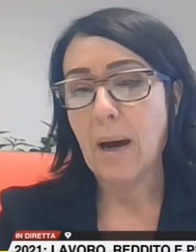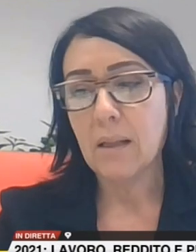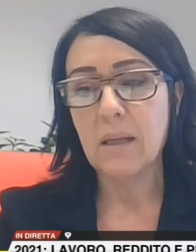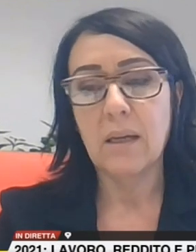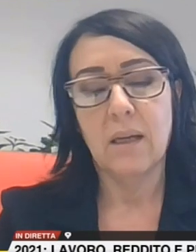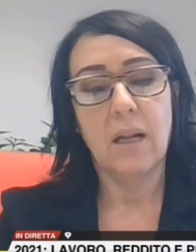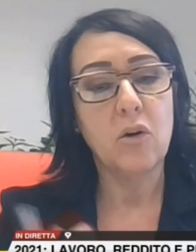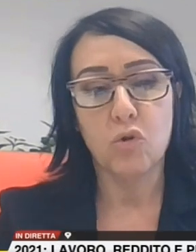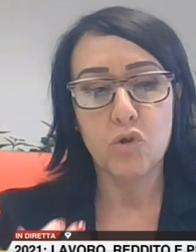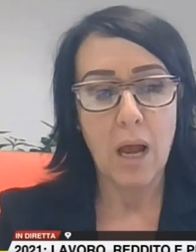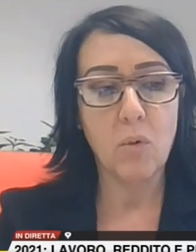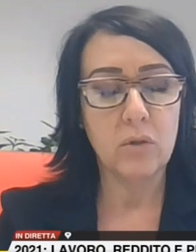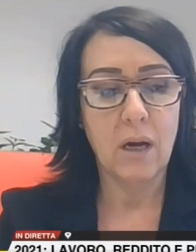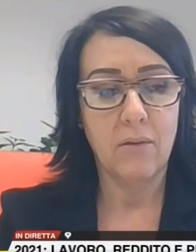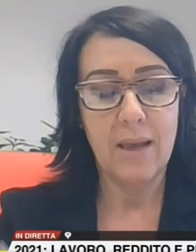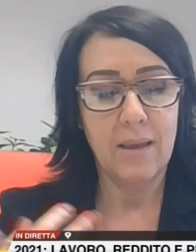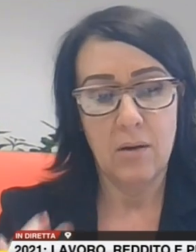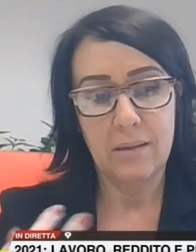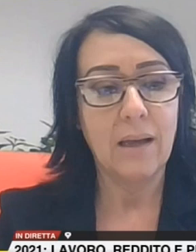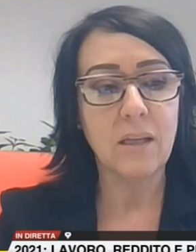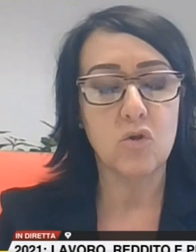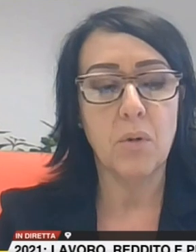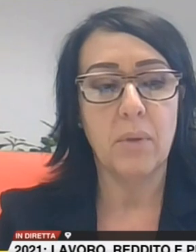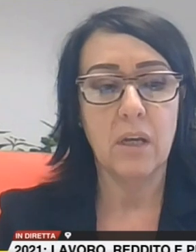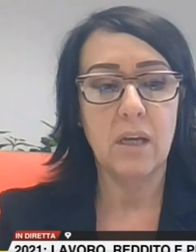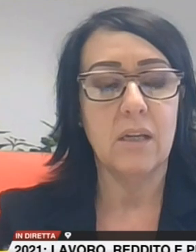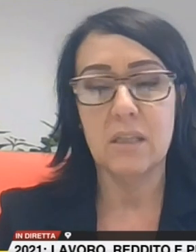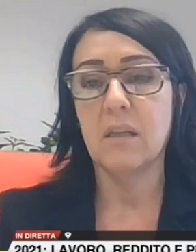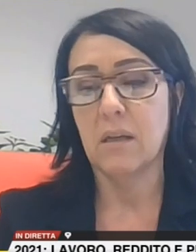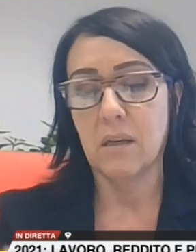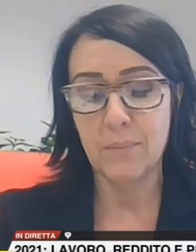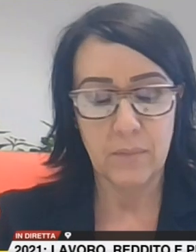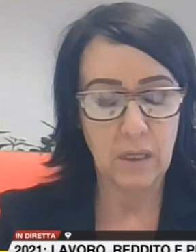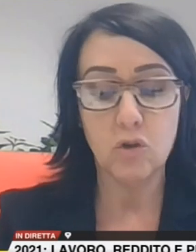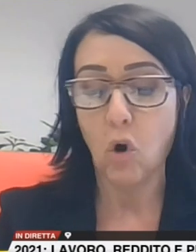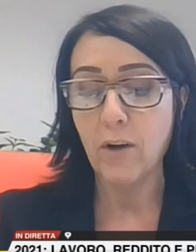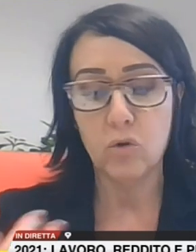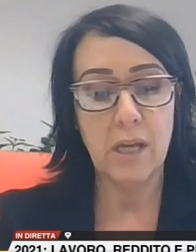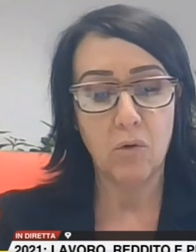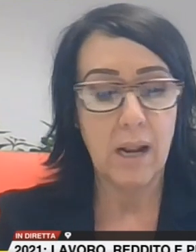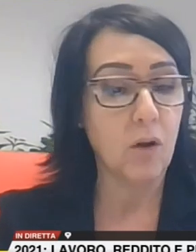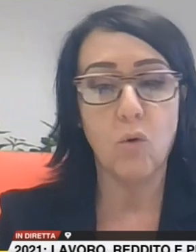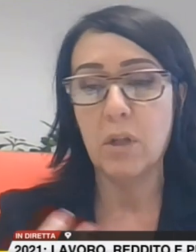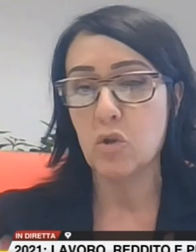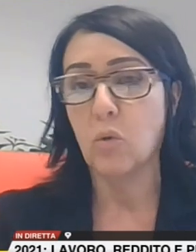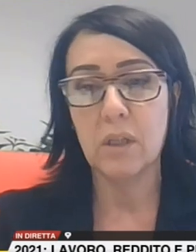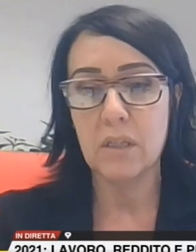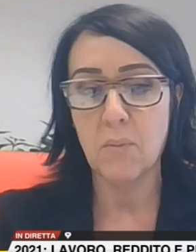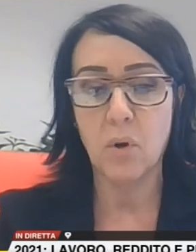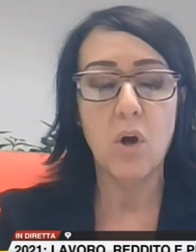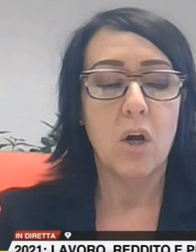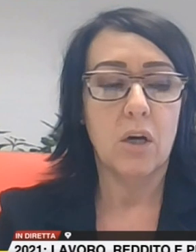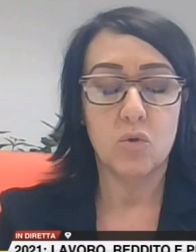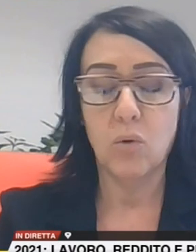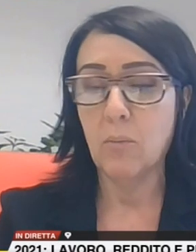una parte li conosciamo da vecchia data, insomma, perché si ritrovano di anno in anno, come gli sconti ad